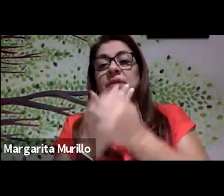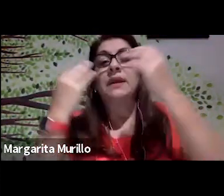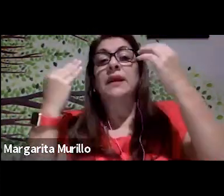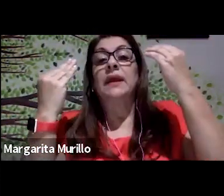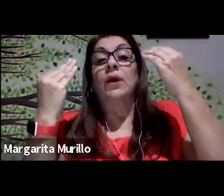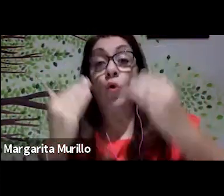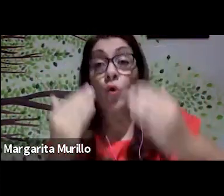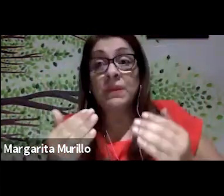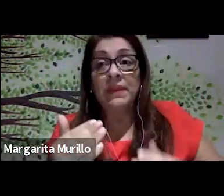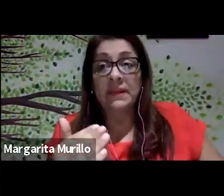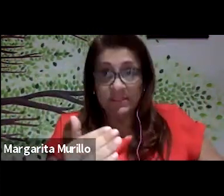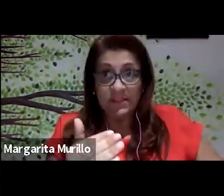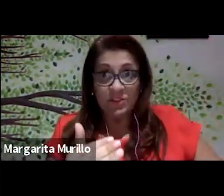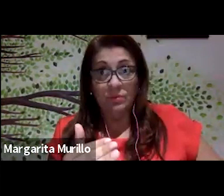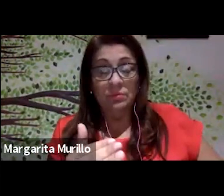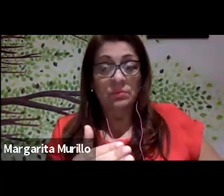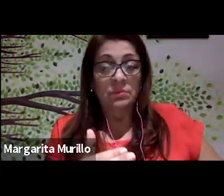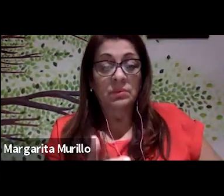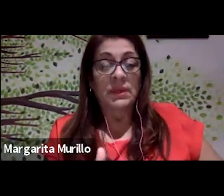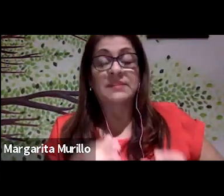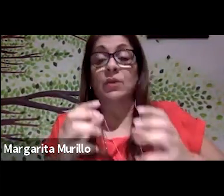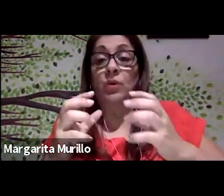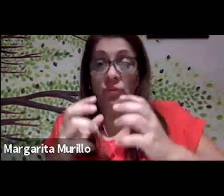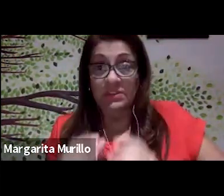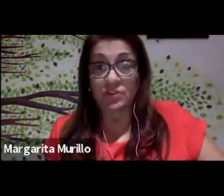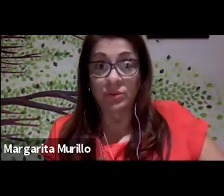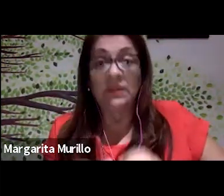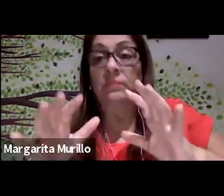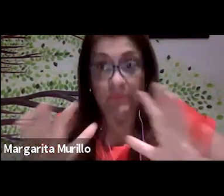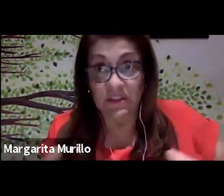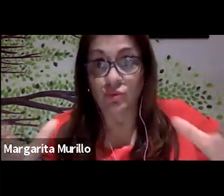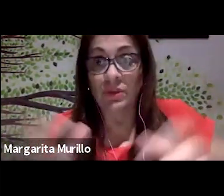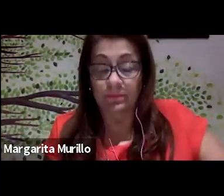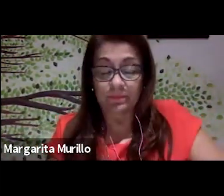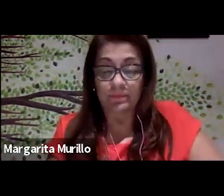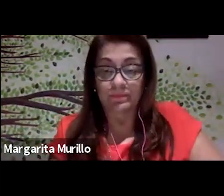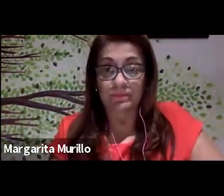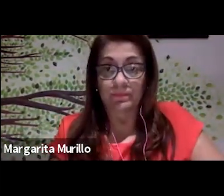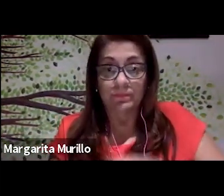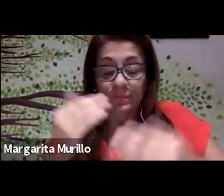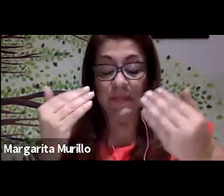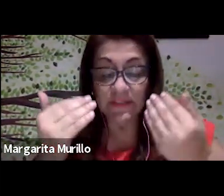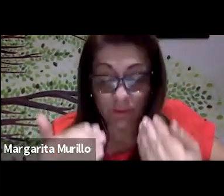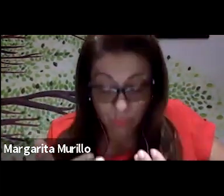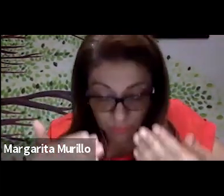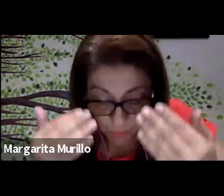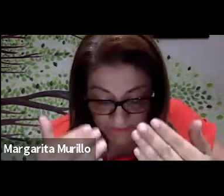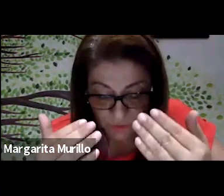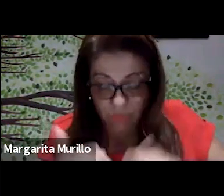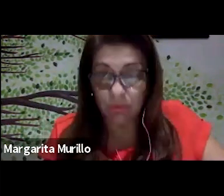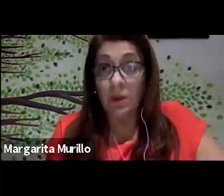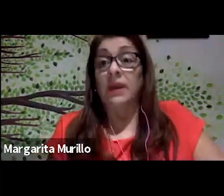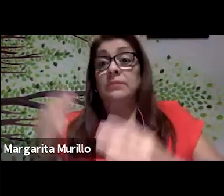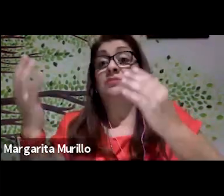redes un primer ejercicio es que cuando desayunen desayunen si hay